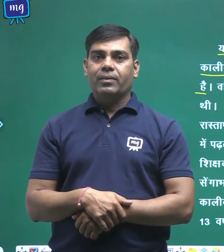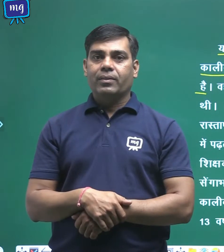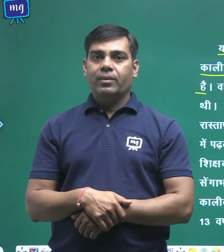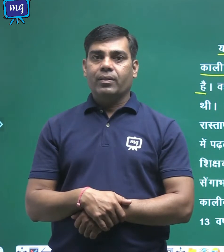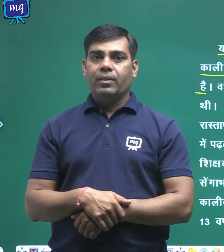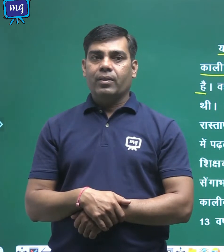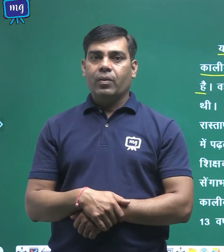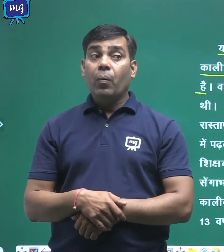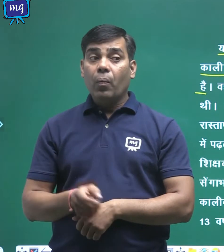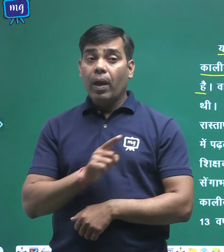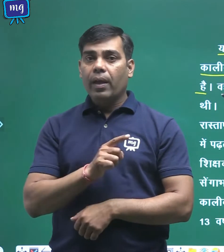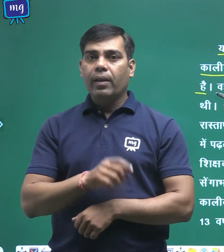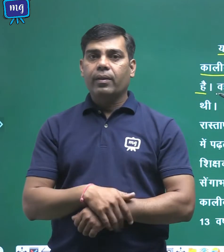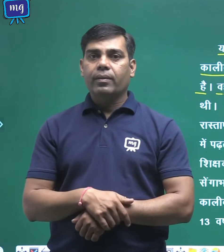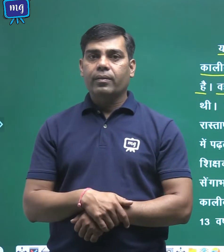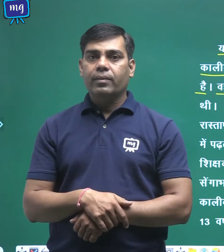वह